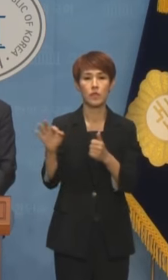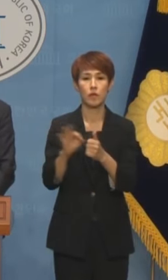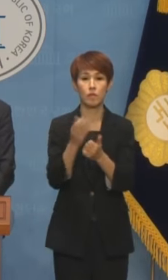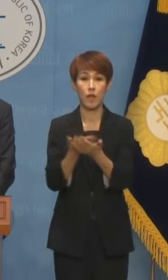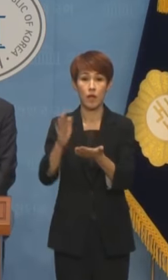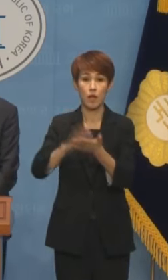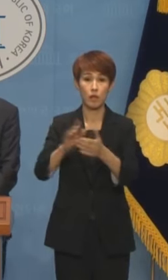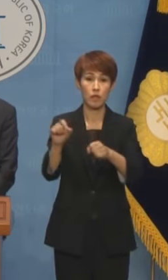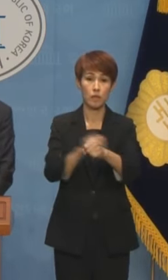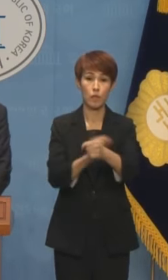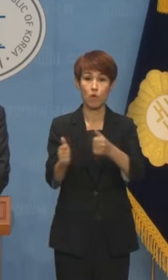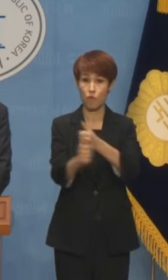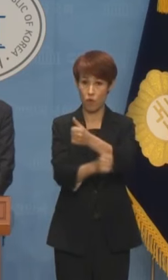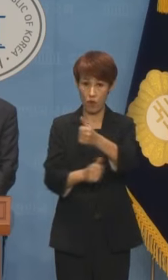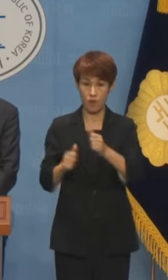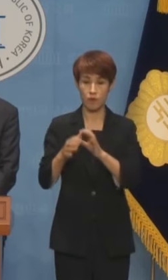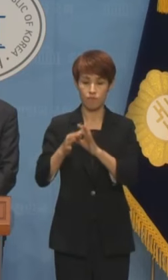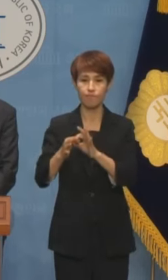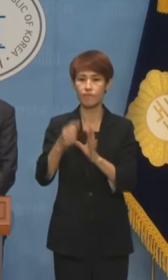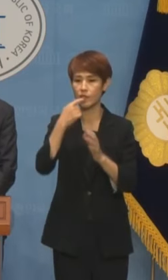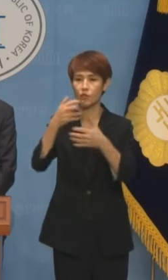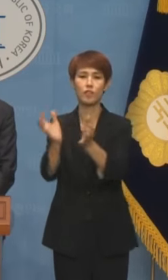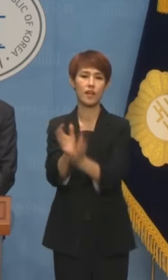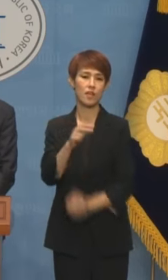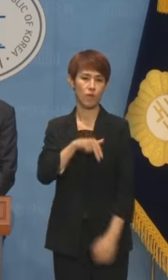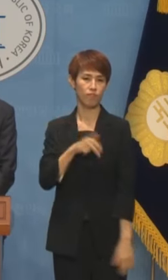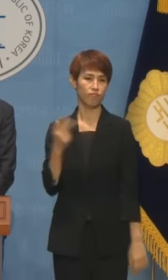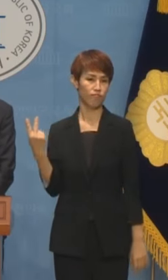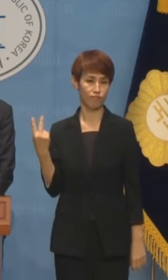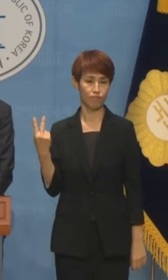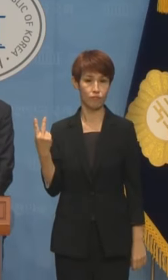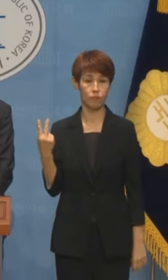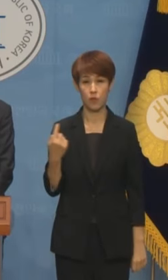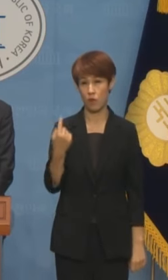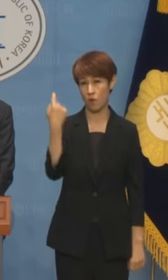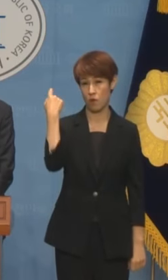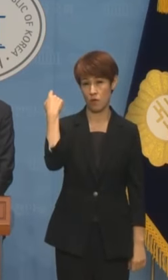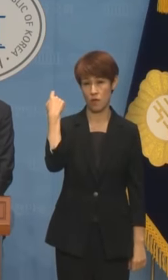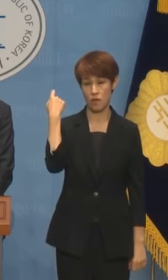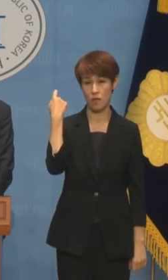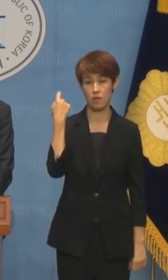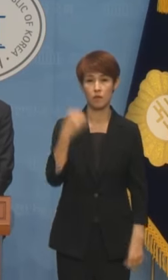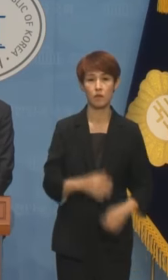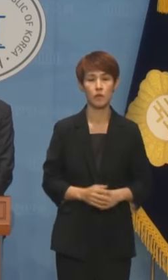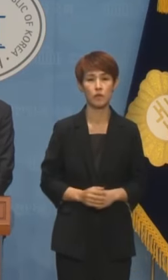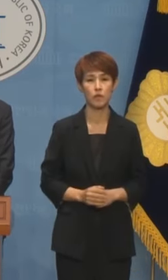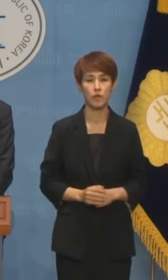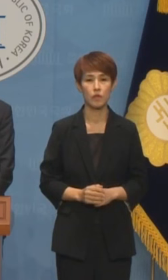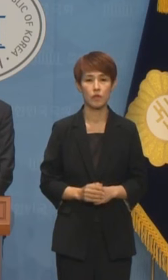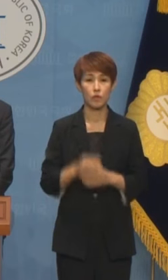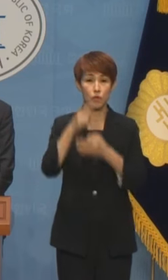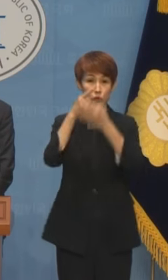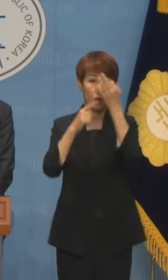연금개혁특별위원회 소속 민주당 의원들입니다. 어제 윤석열 대통령의